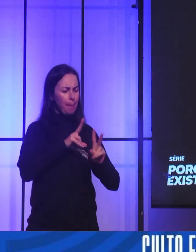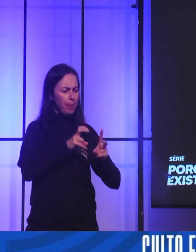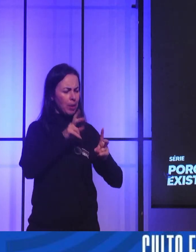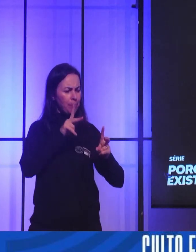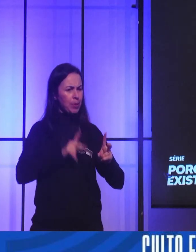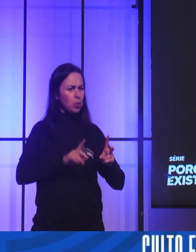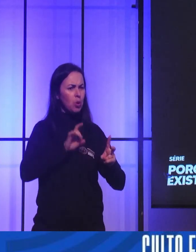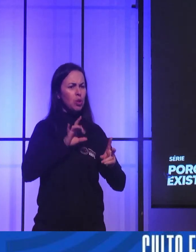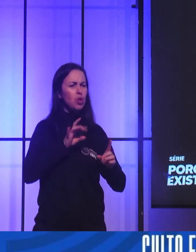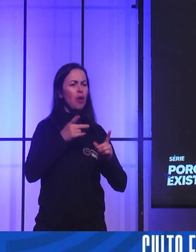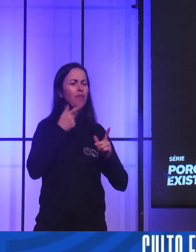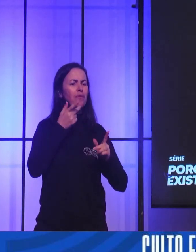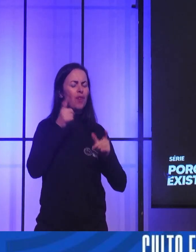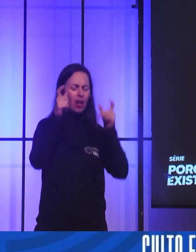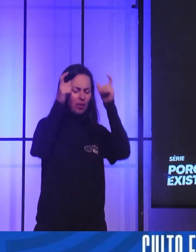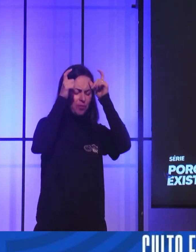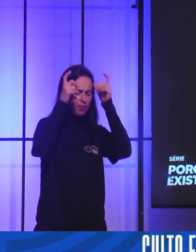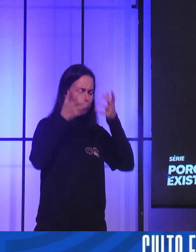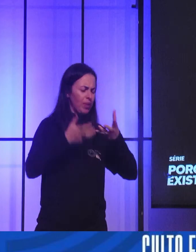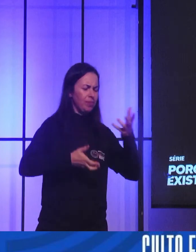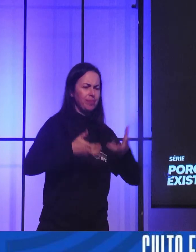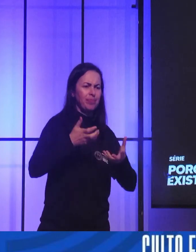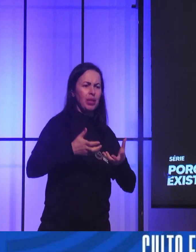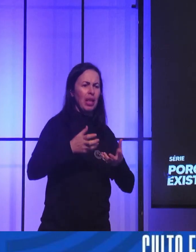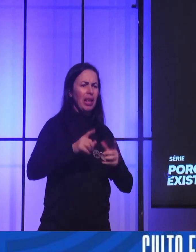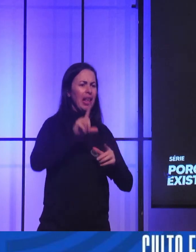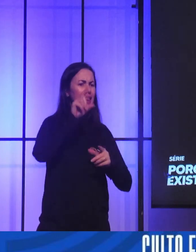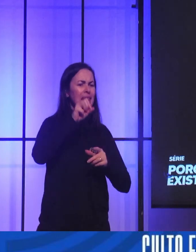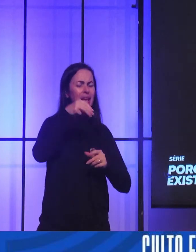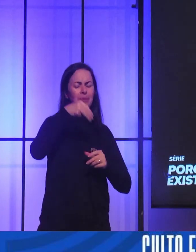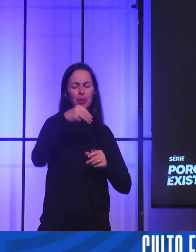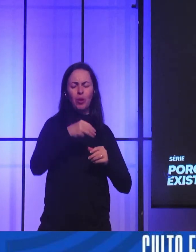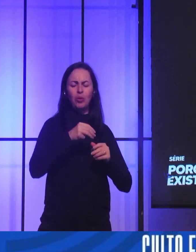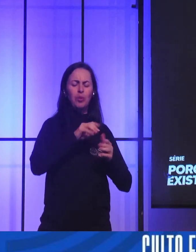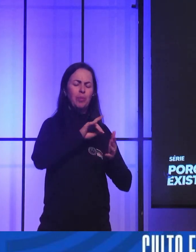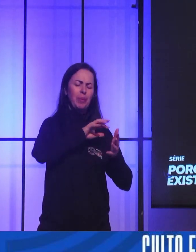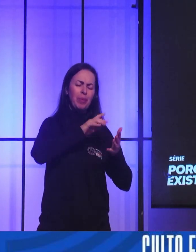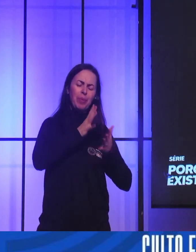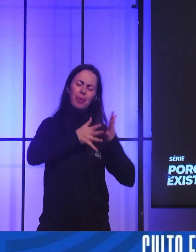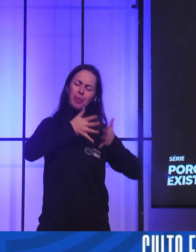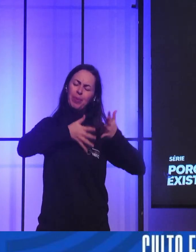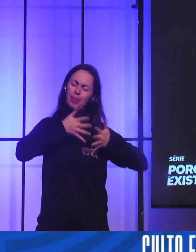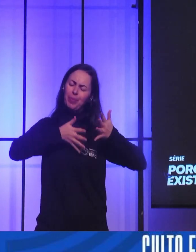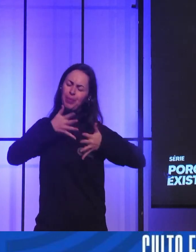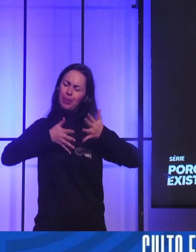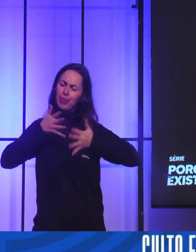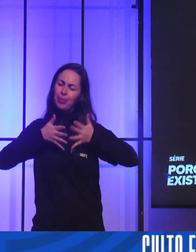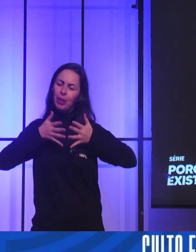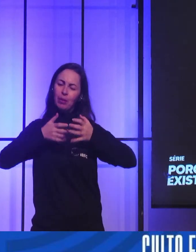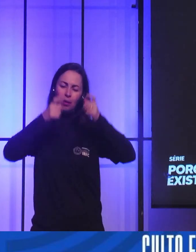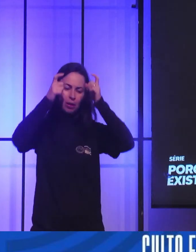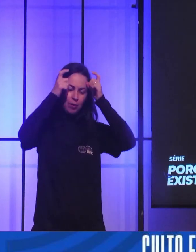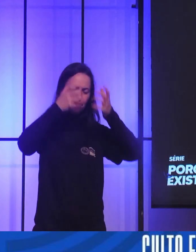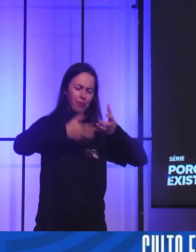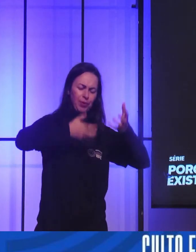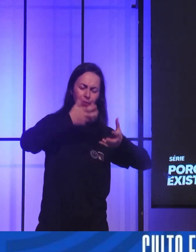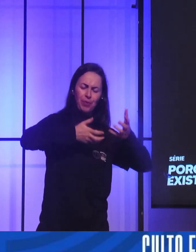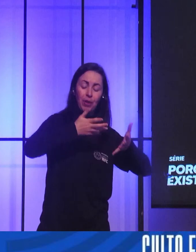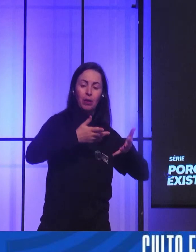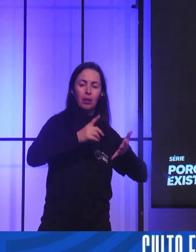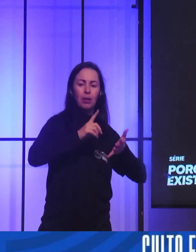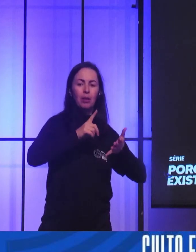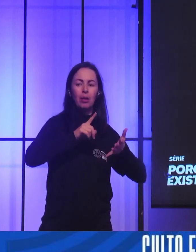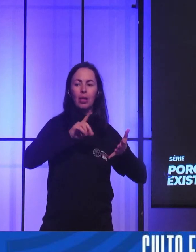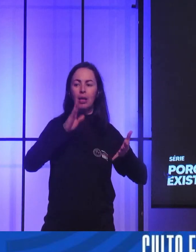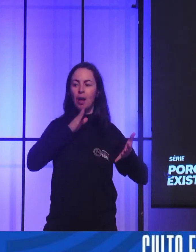do inferno, falam 10 minutos do inferno e 10 segundos do céu. Mas não é